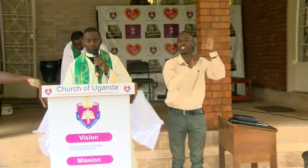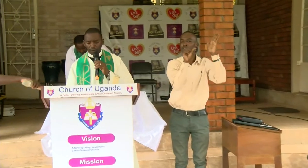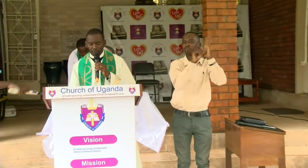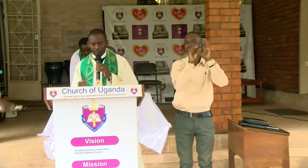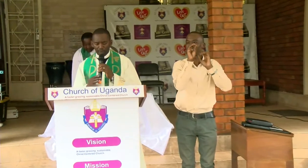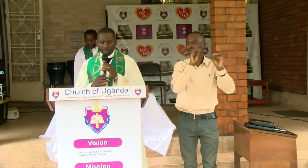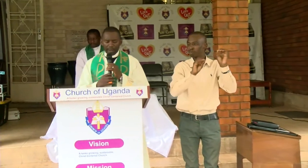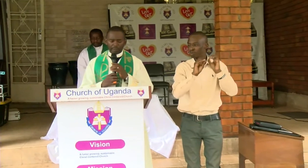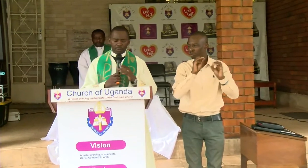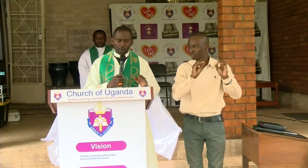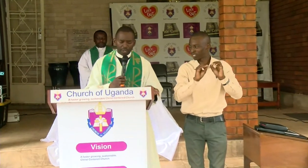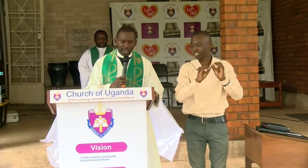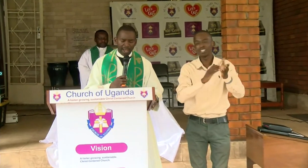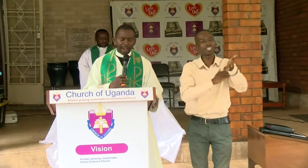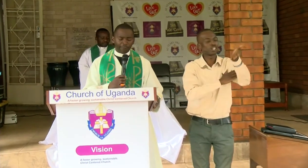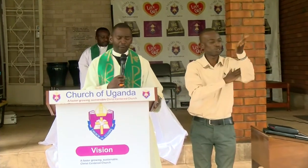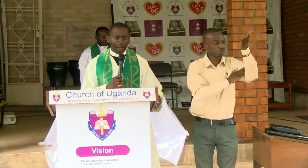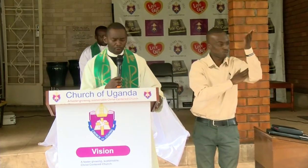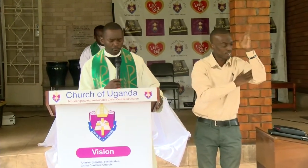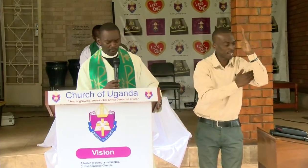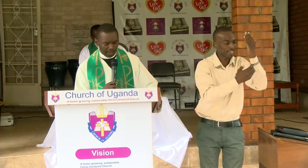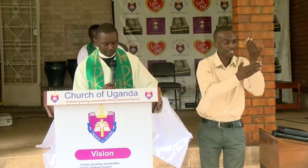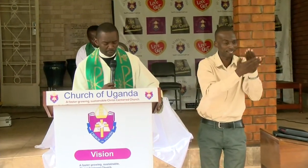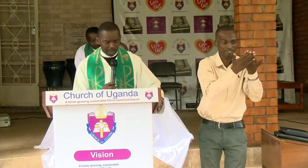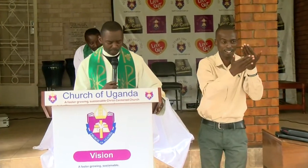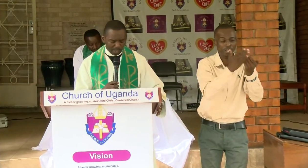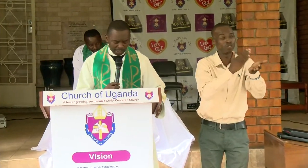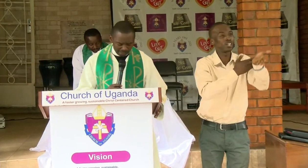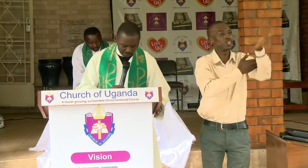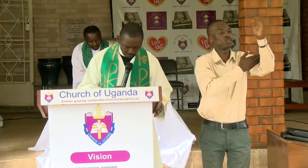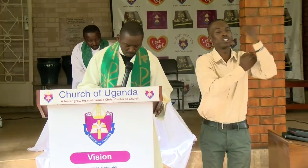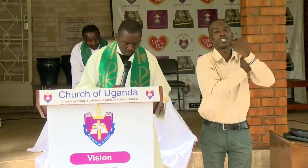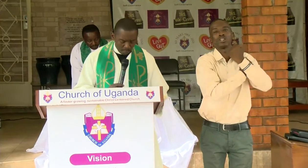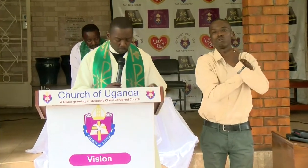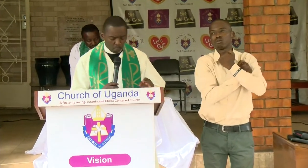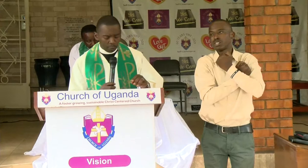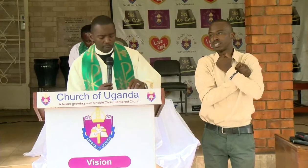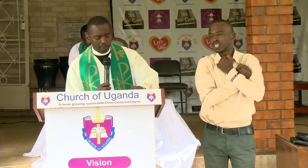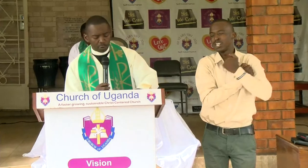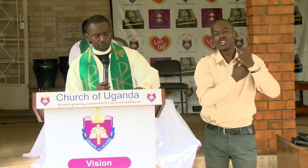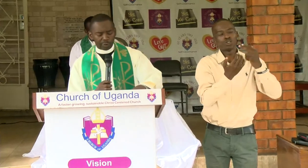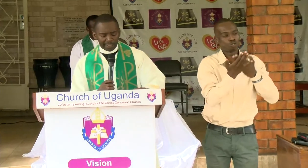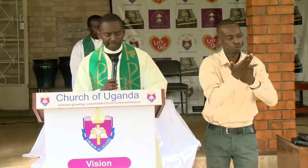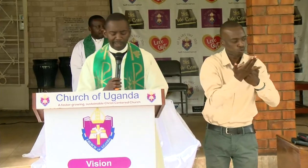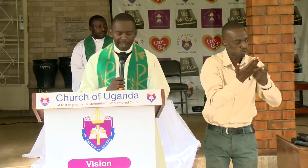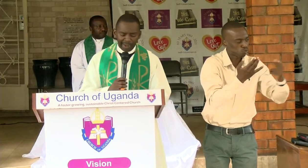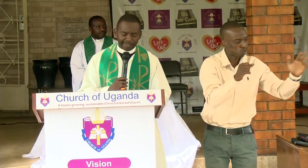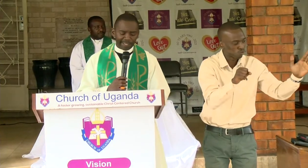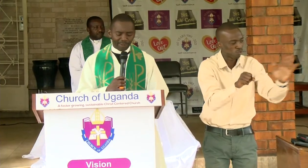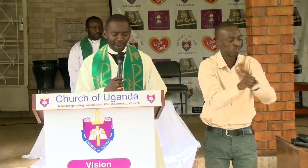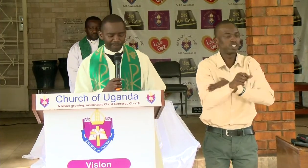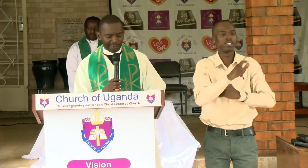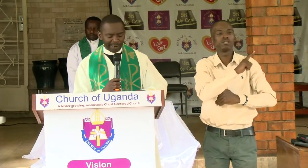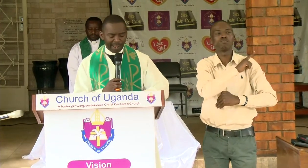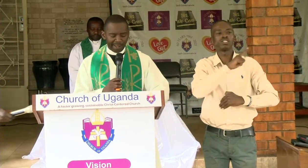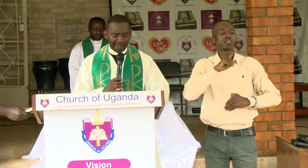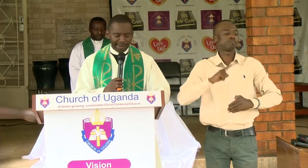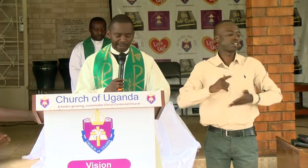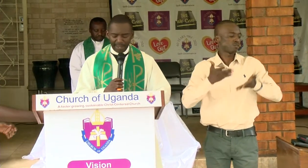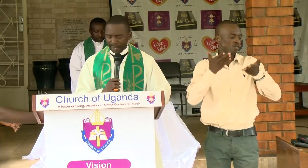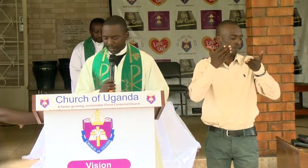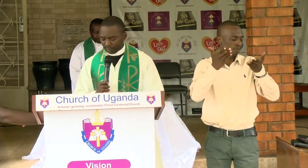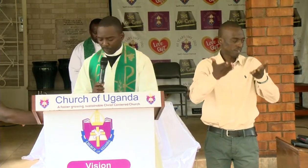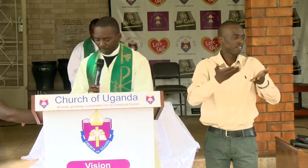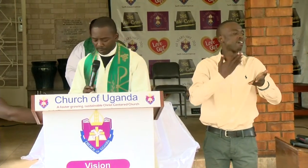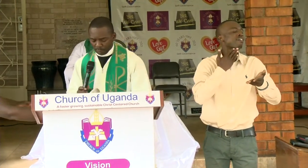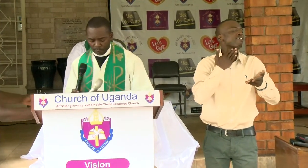newankubadde olufunyiro, Katonda afaayo, Katonda atwagala, obutukuvu bumujjudde ate ye bw'abeera